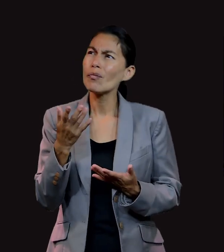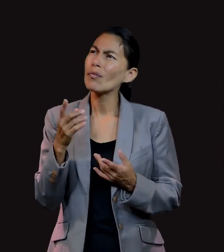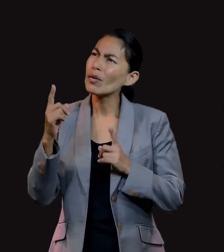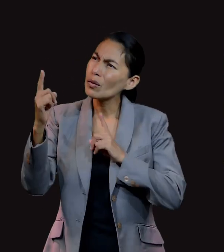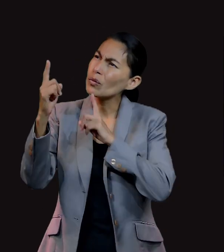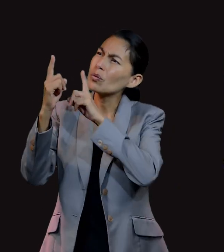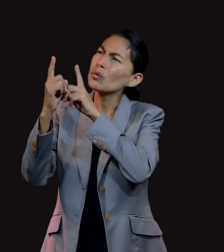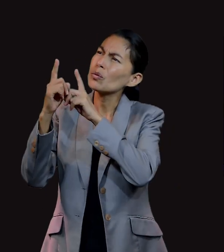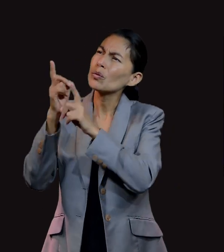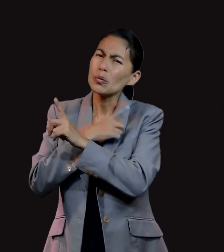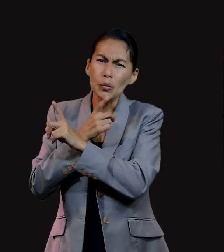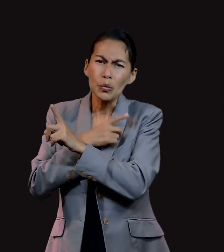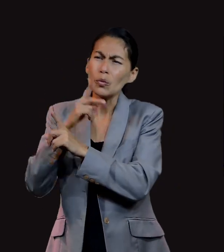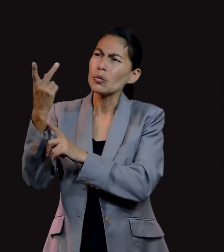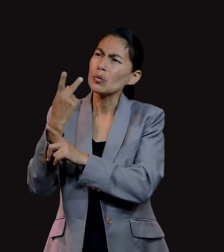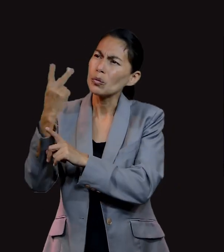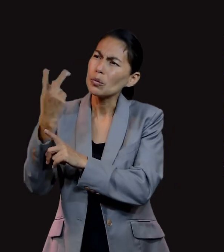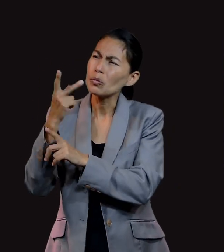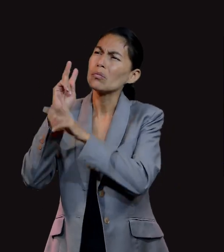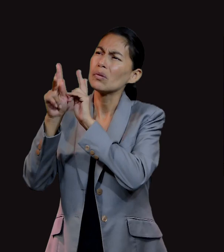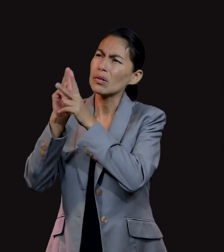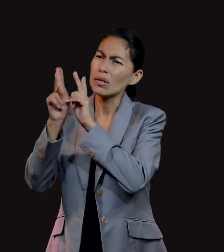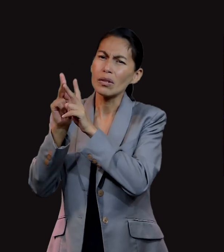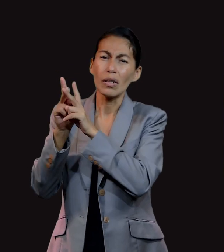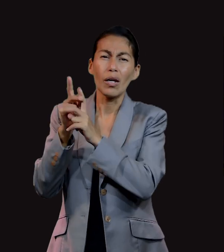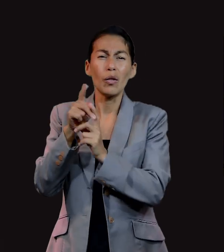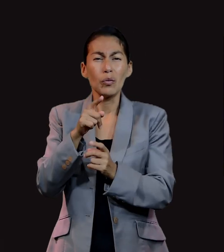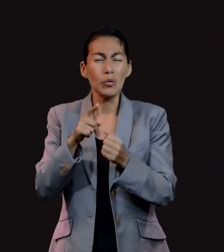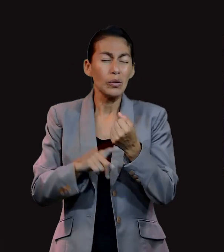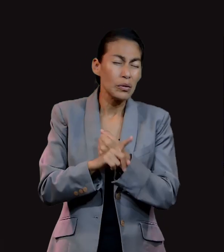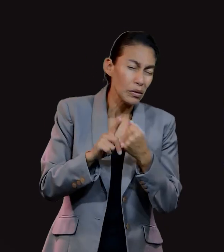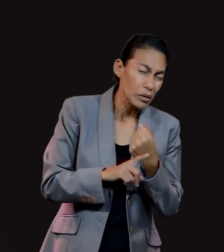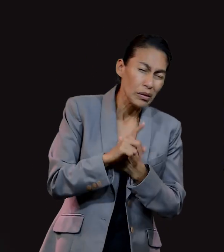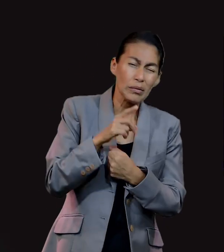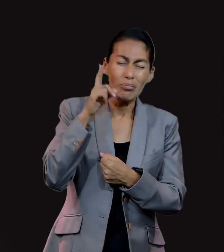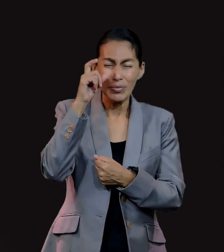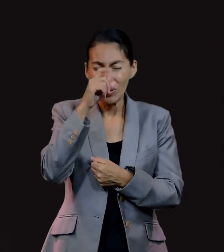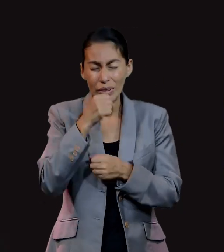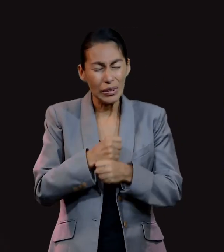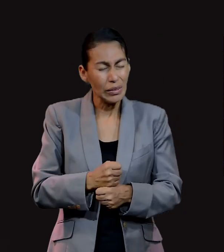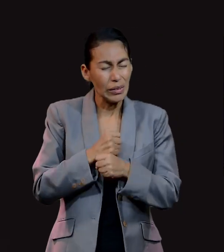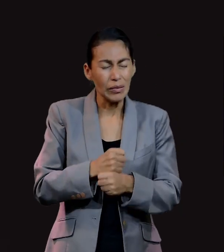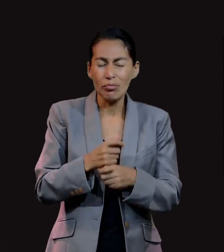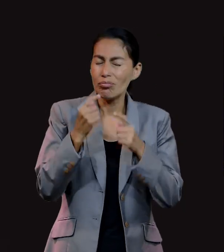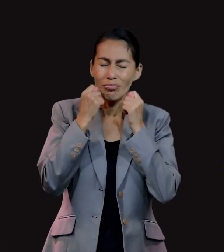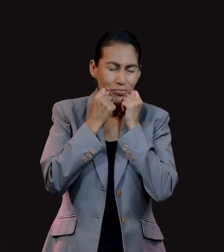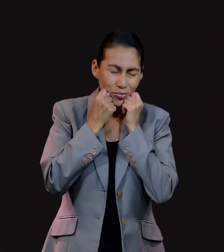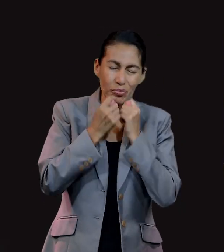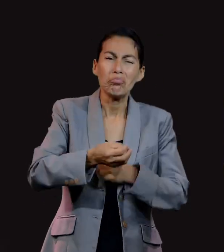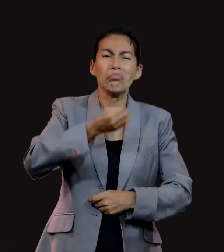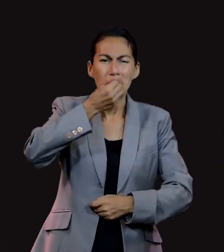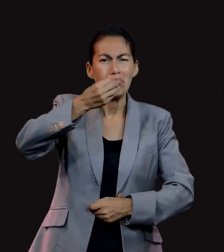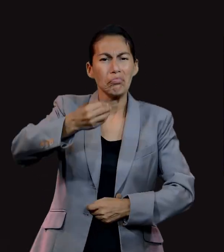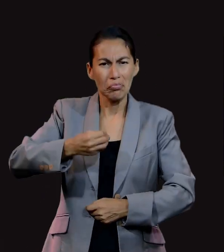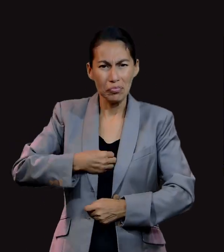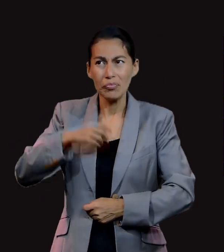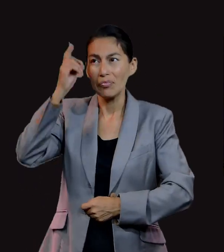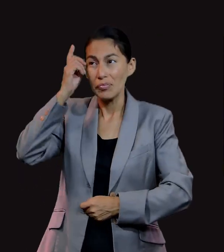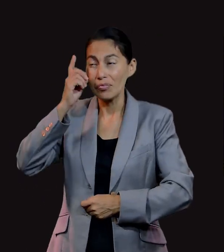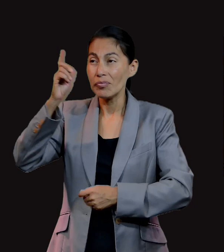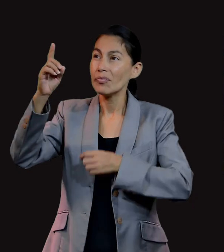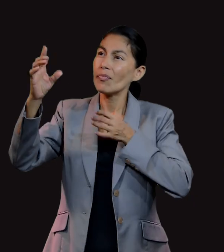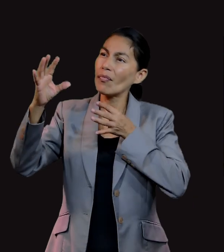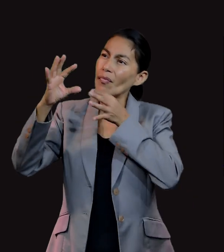No importa Cuál es la situación Que estés pasando Busca a Dios Porque todo lo que